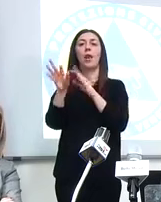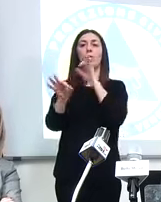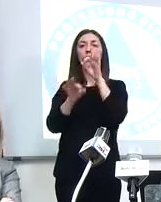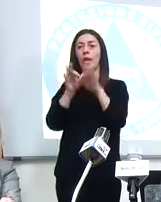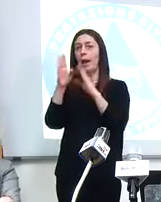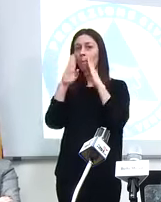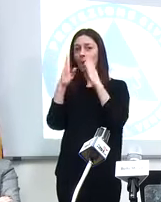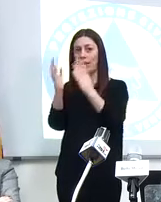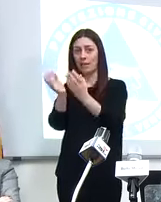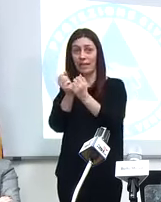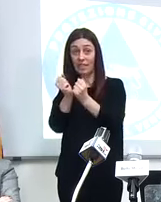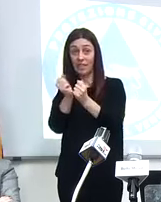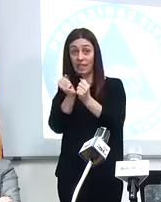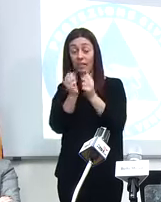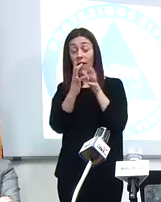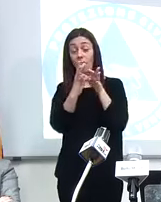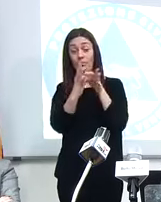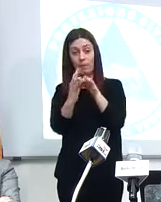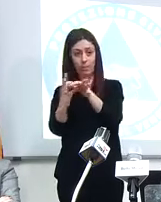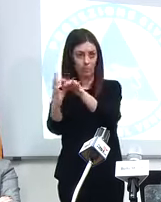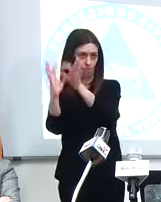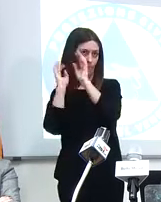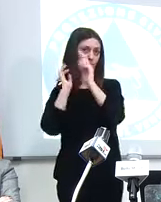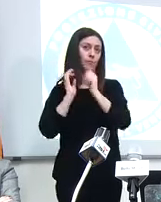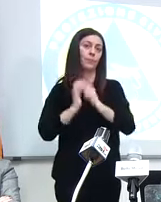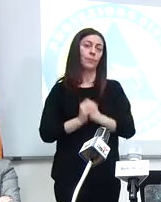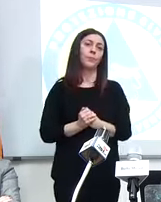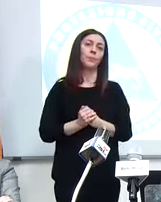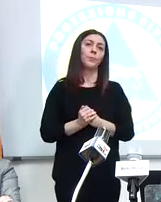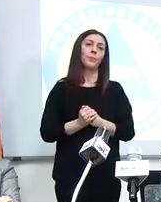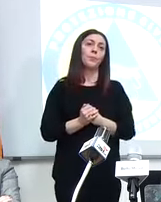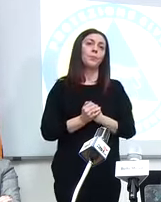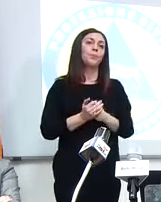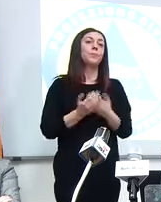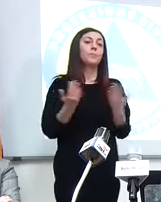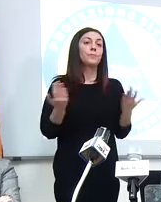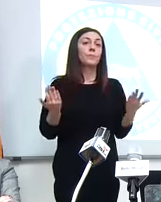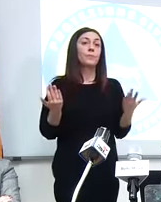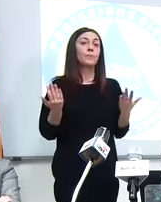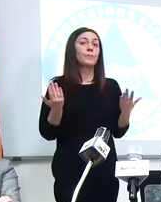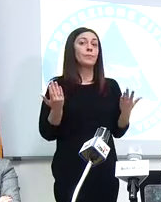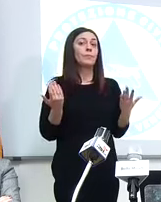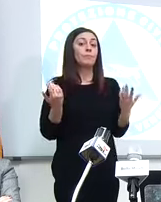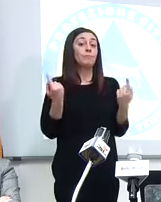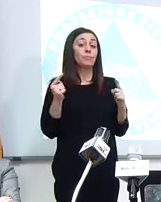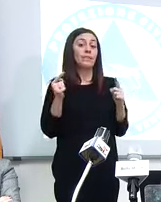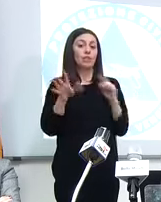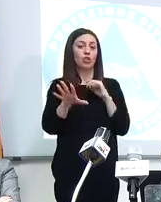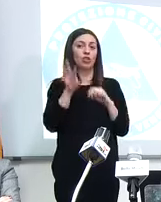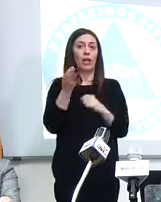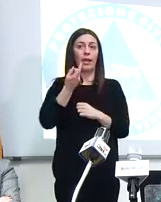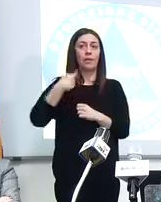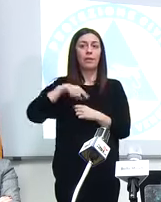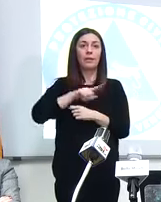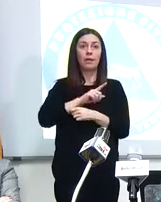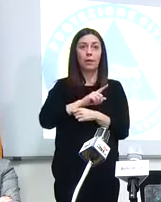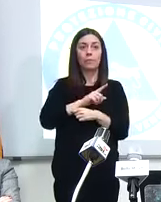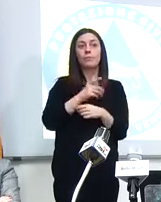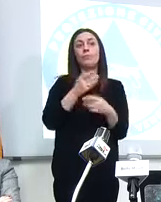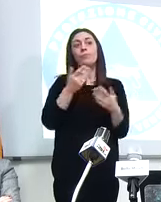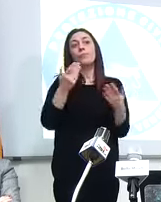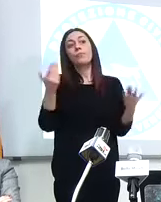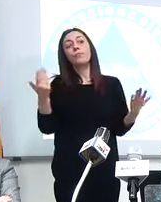conseguenza, diciamo, a tutte le complicazioni che questo comporta. Quindi questa è, appunto, è stata la nostra scelta. Se avremo